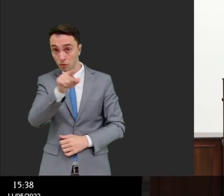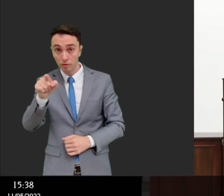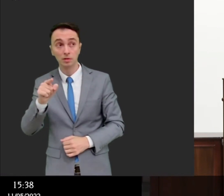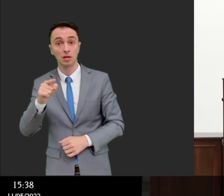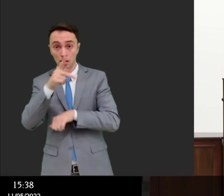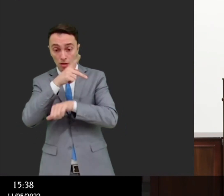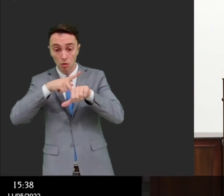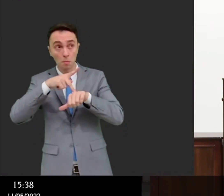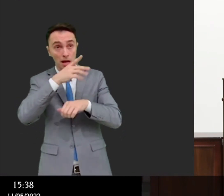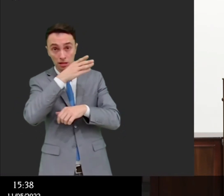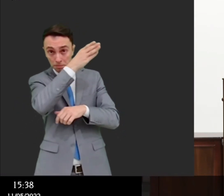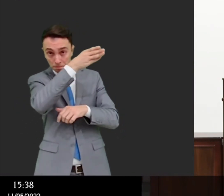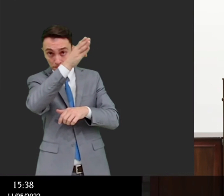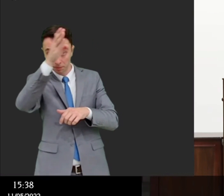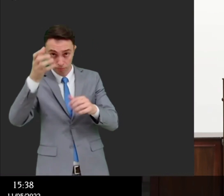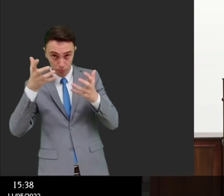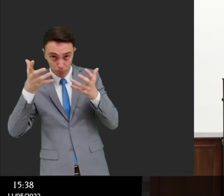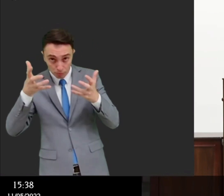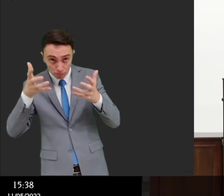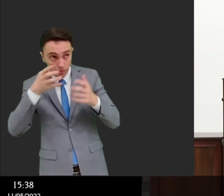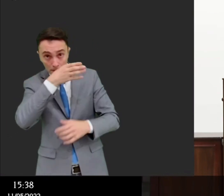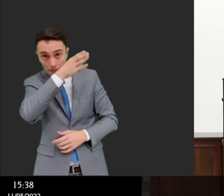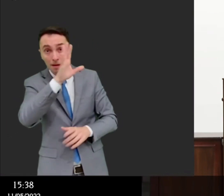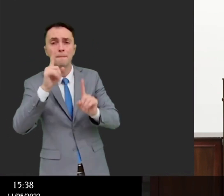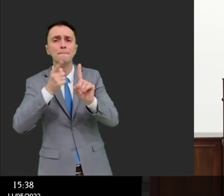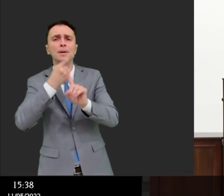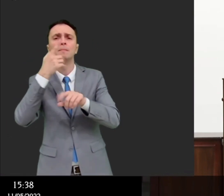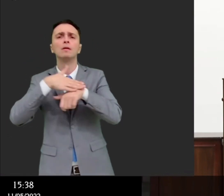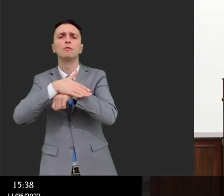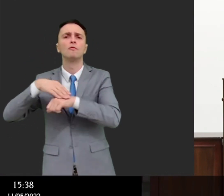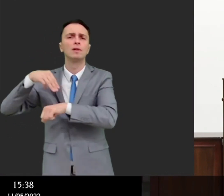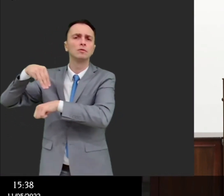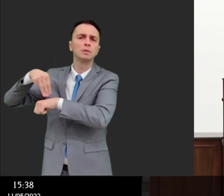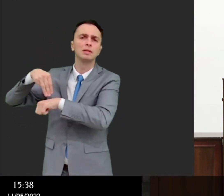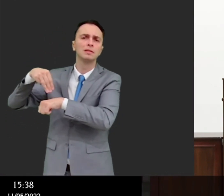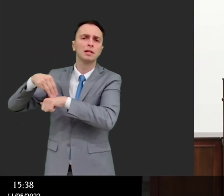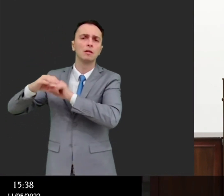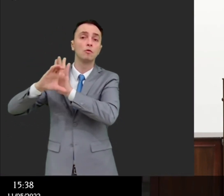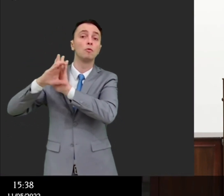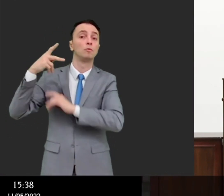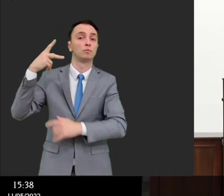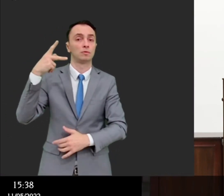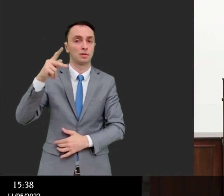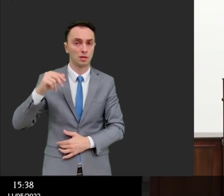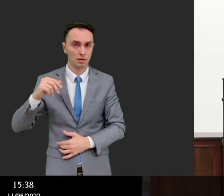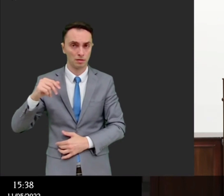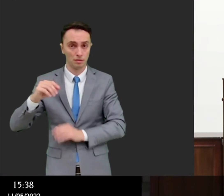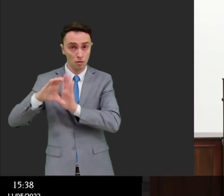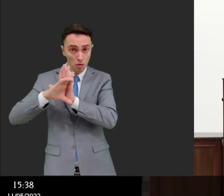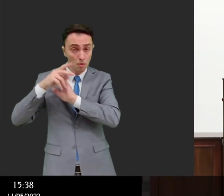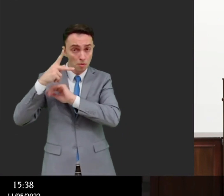consultem o ministério da sua localidade, bem como os servos aqui do Brasil,